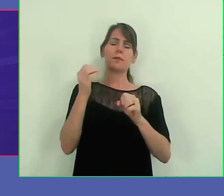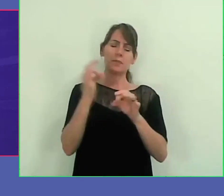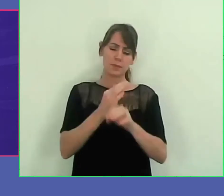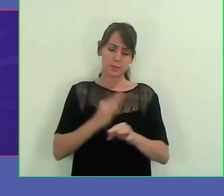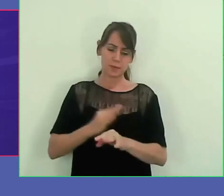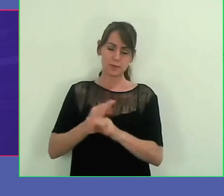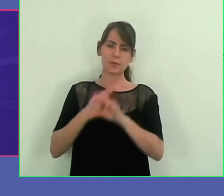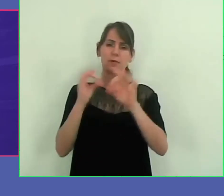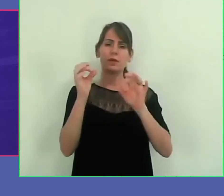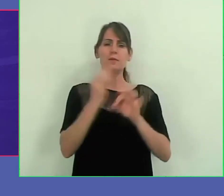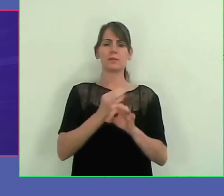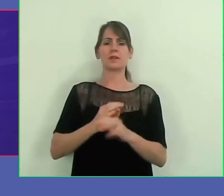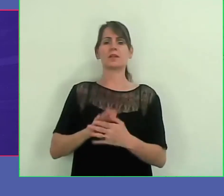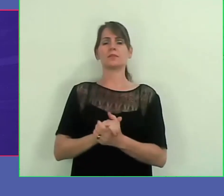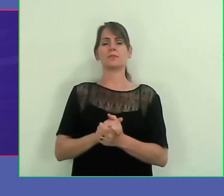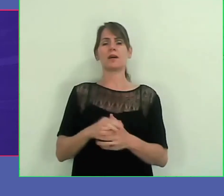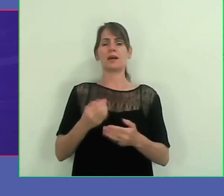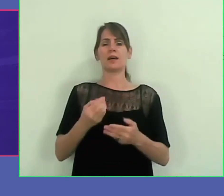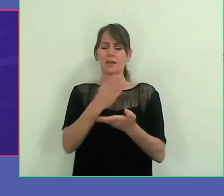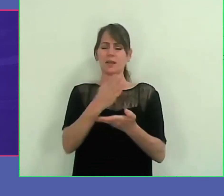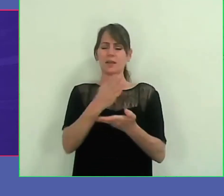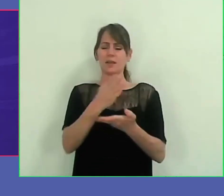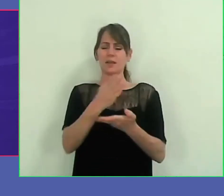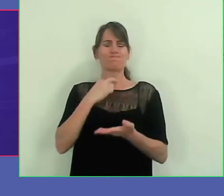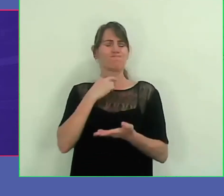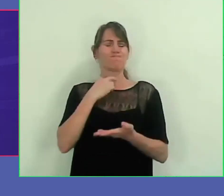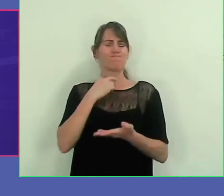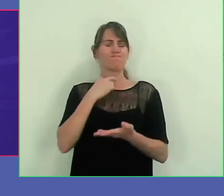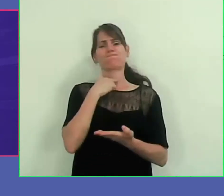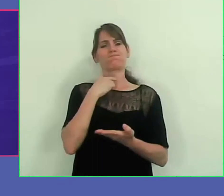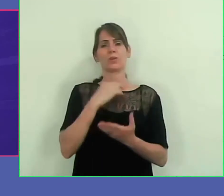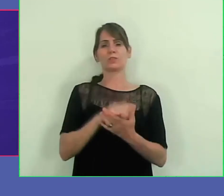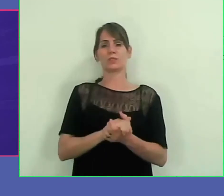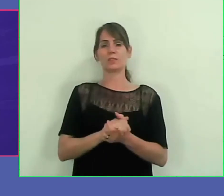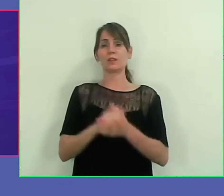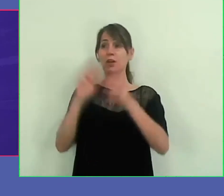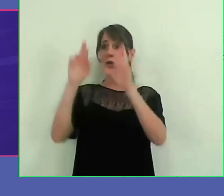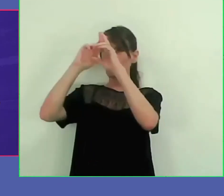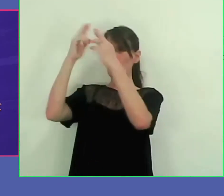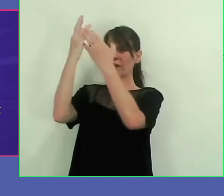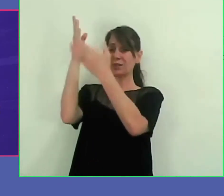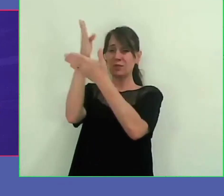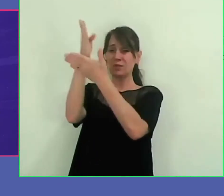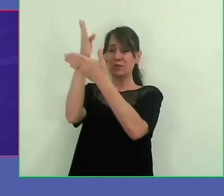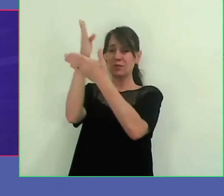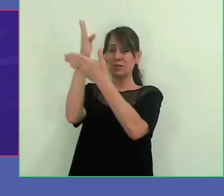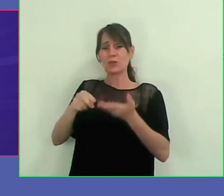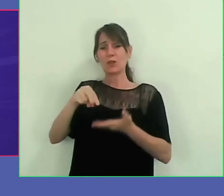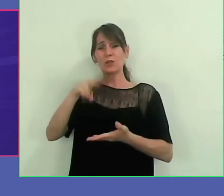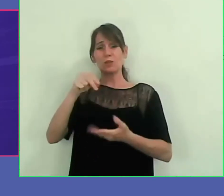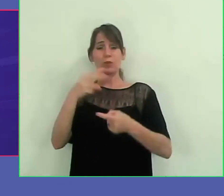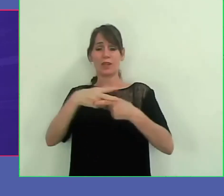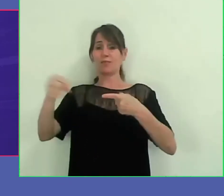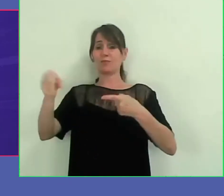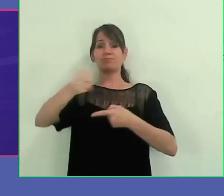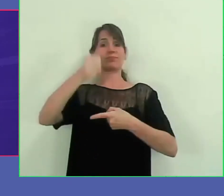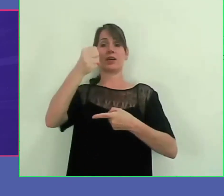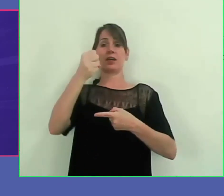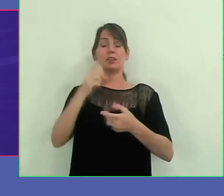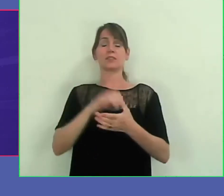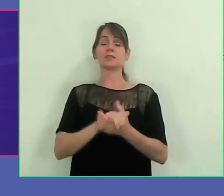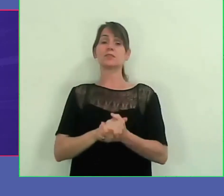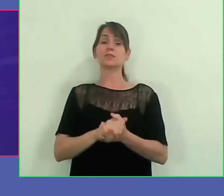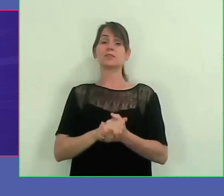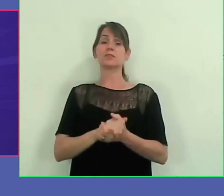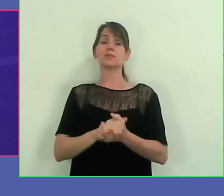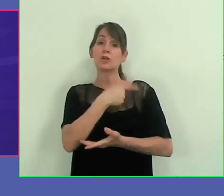estiver dividida. Irmãos, um reino dividido nunca prevalecerá. Então, se nós ainda